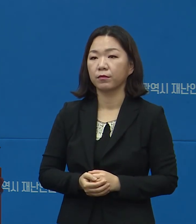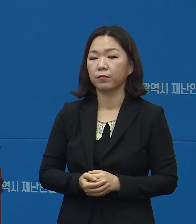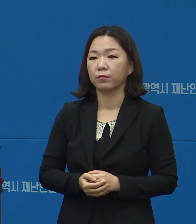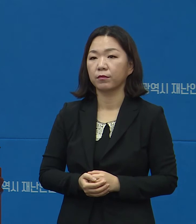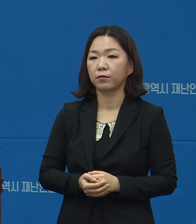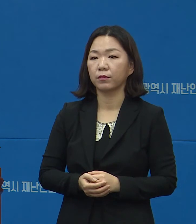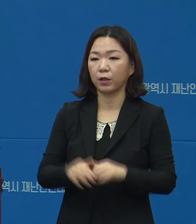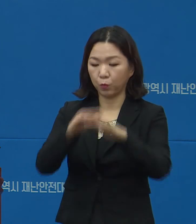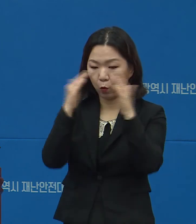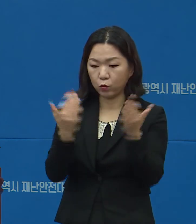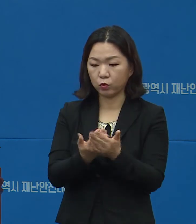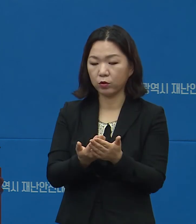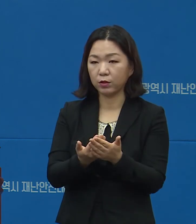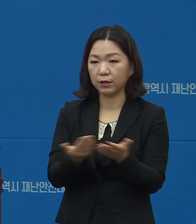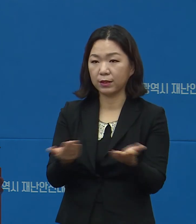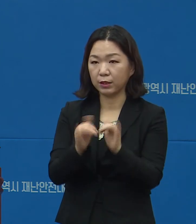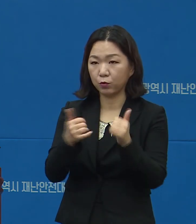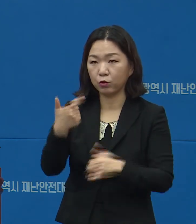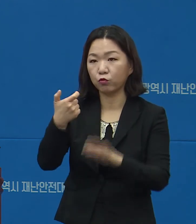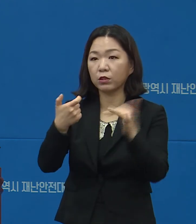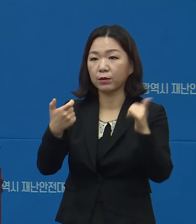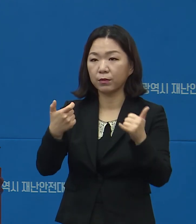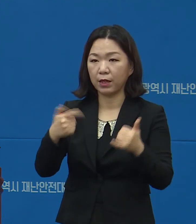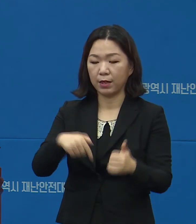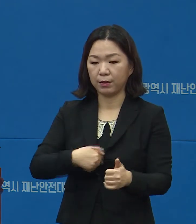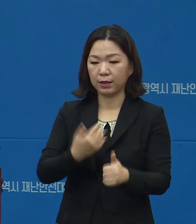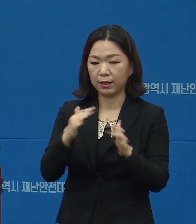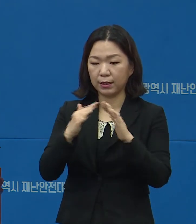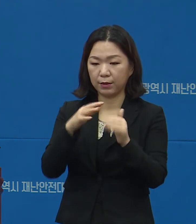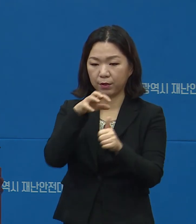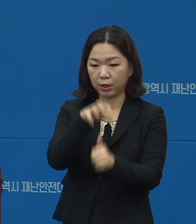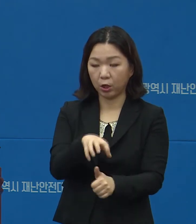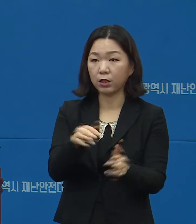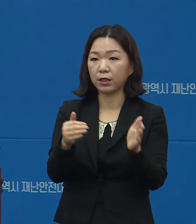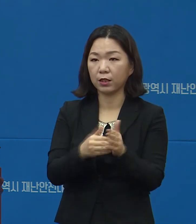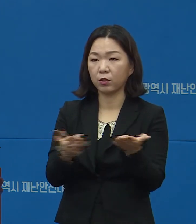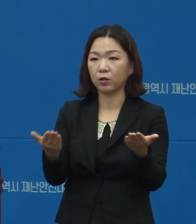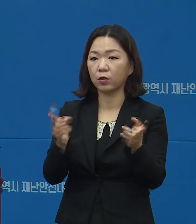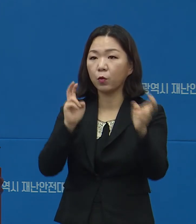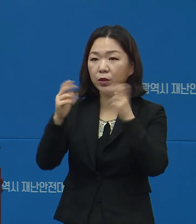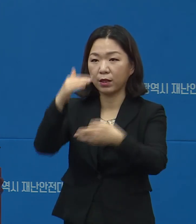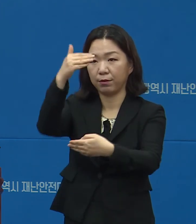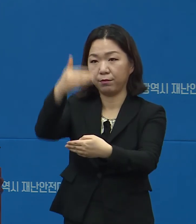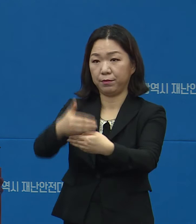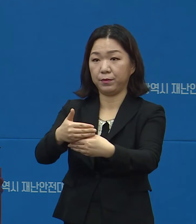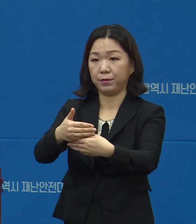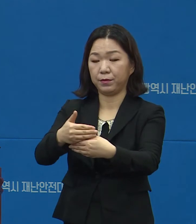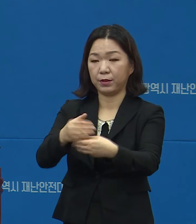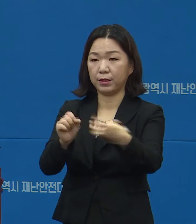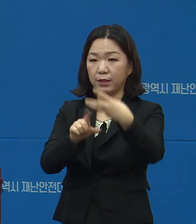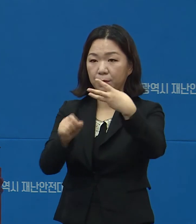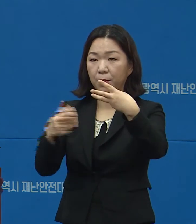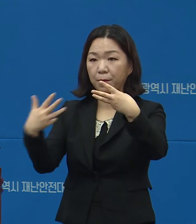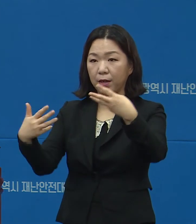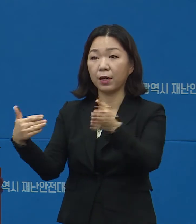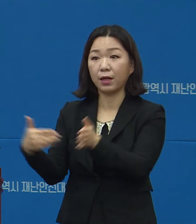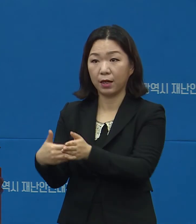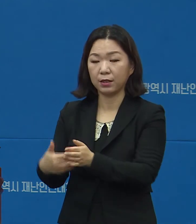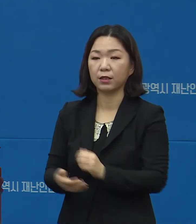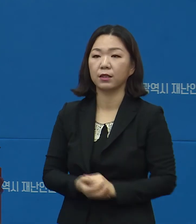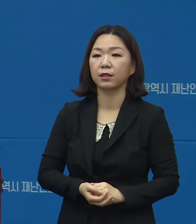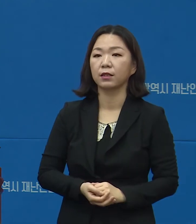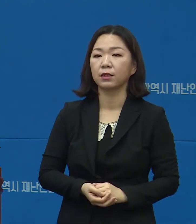전 직원 60명에 대해서 자가 격리를 실시하였고 직장 폐쇄하였습니다. 3월 8일까지. 그래서